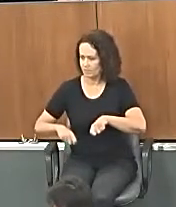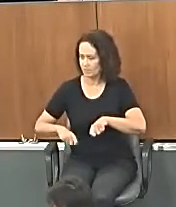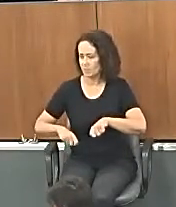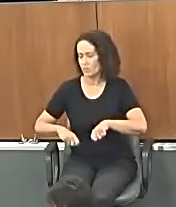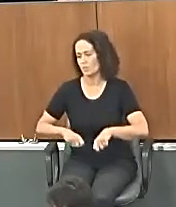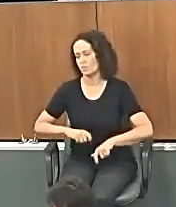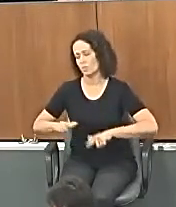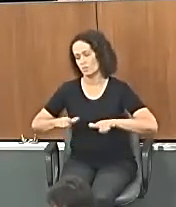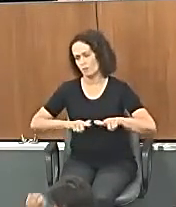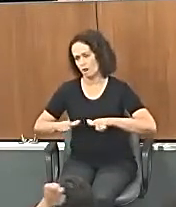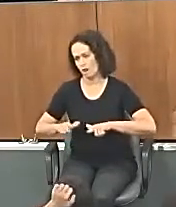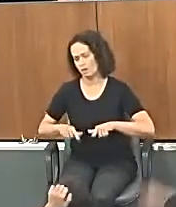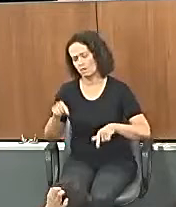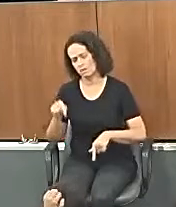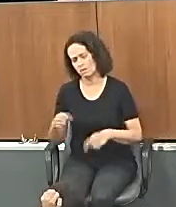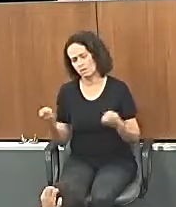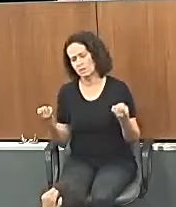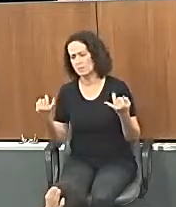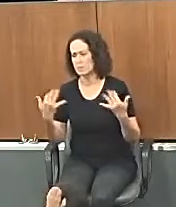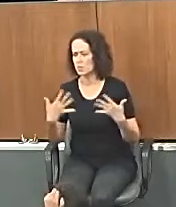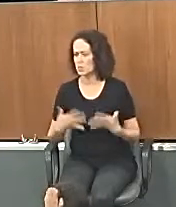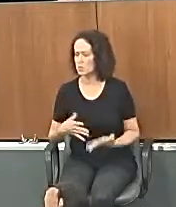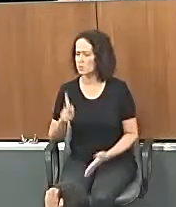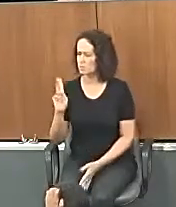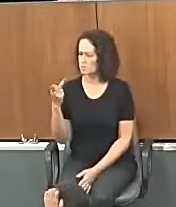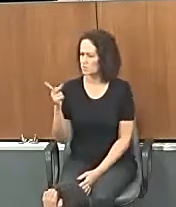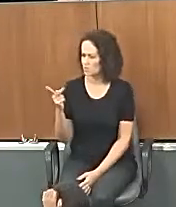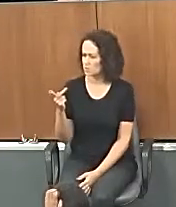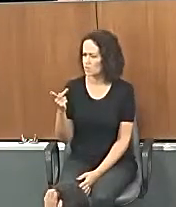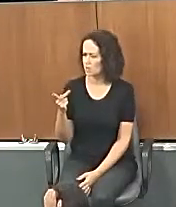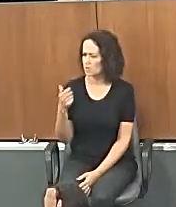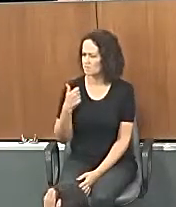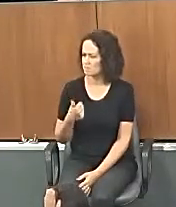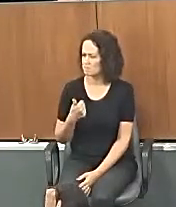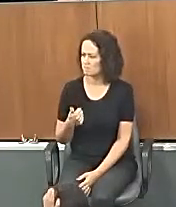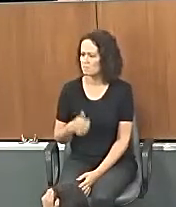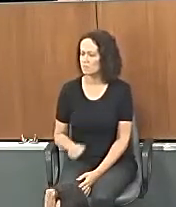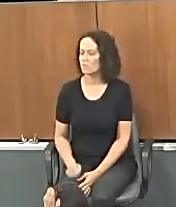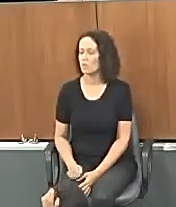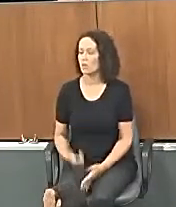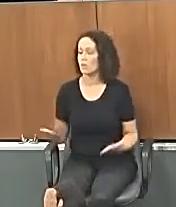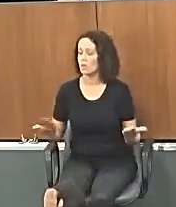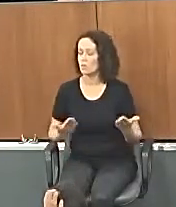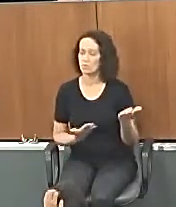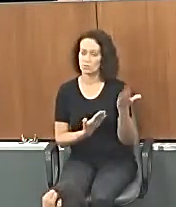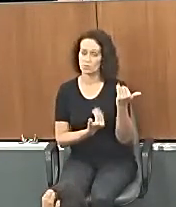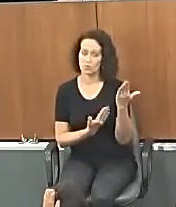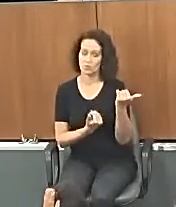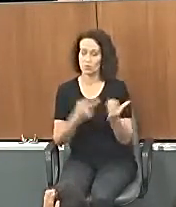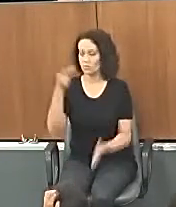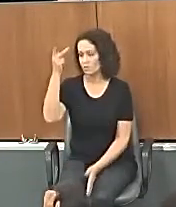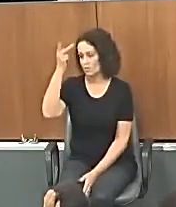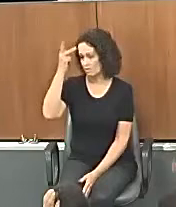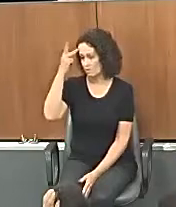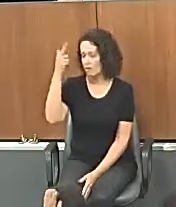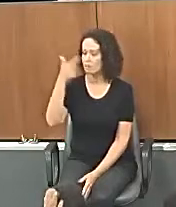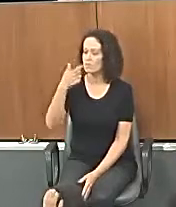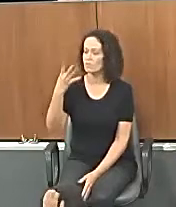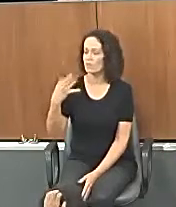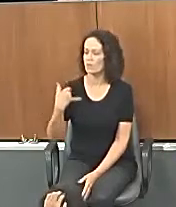ele contou um caso fantástico ele hoje um jovem de são paulo tem 24 anos autista